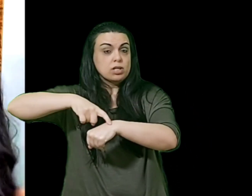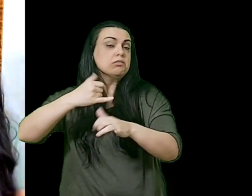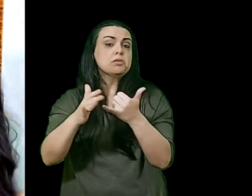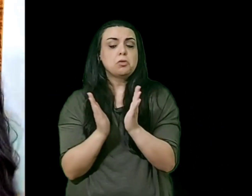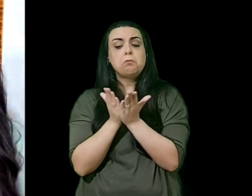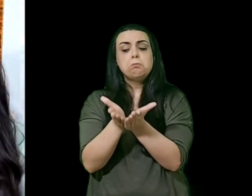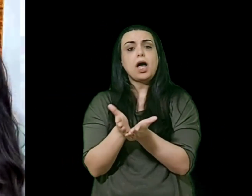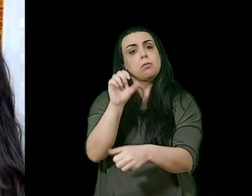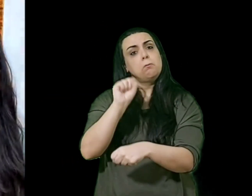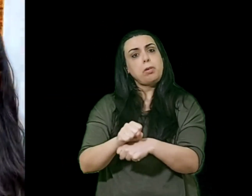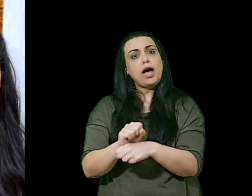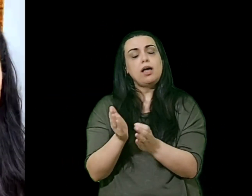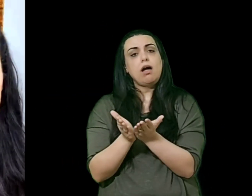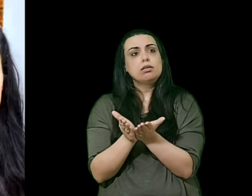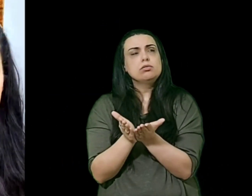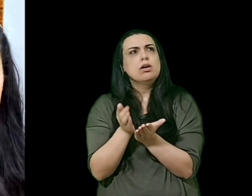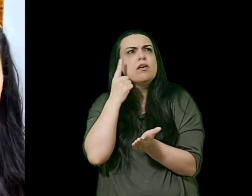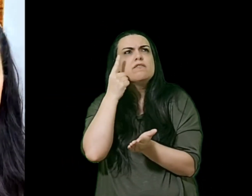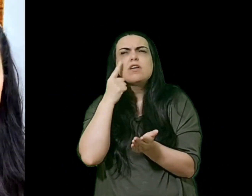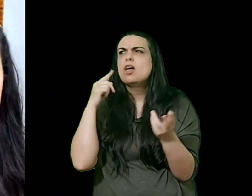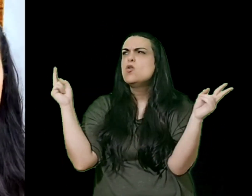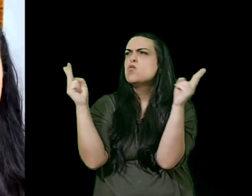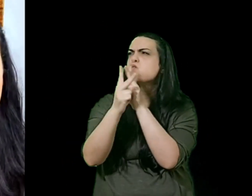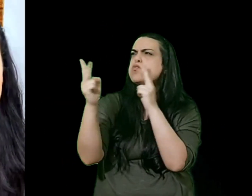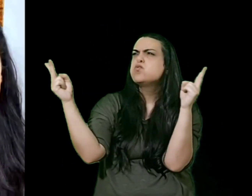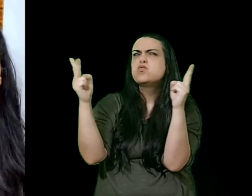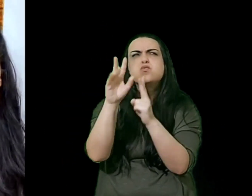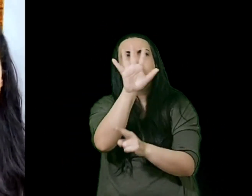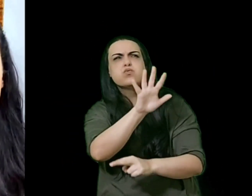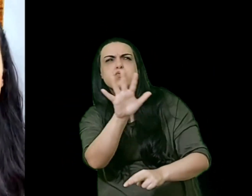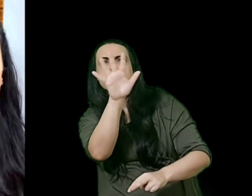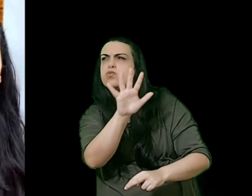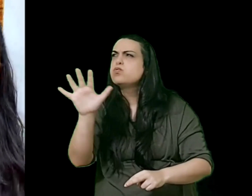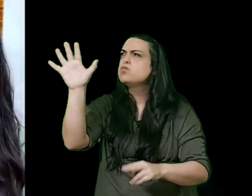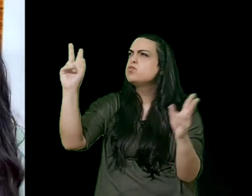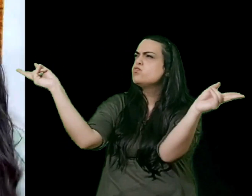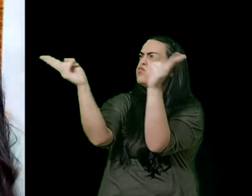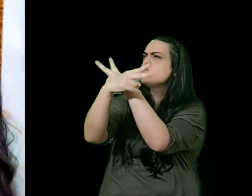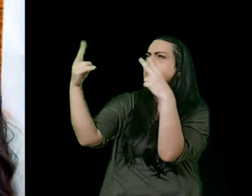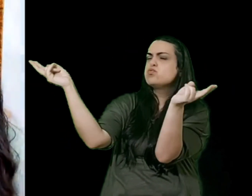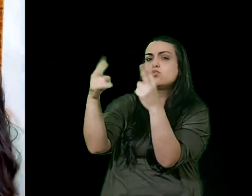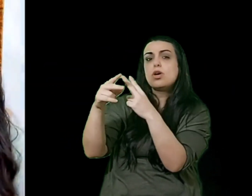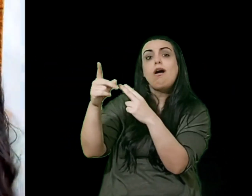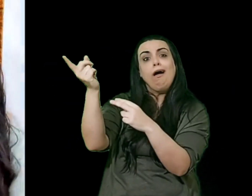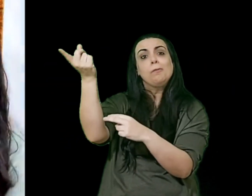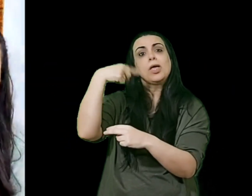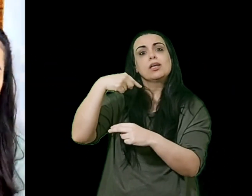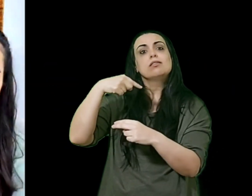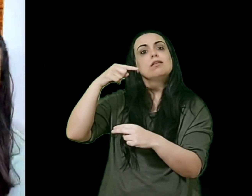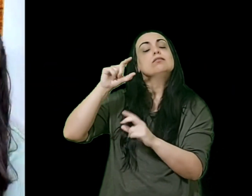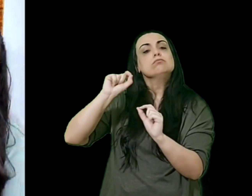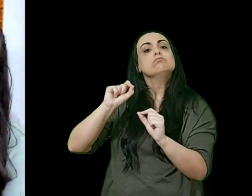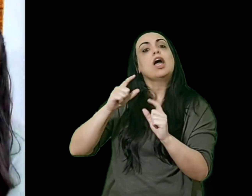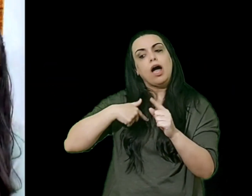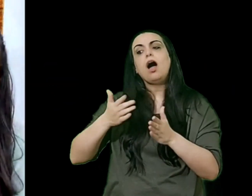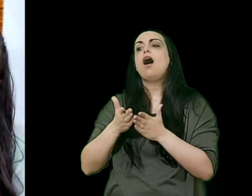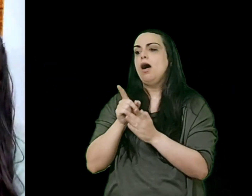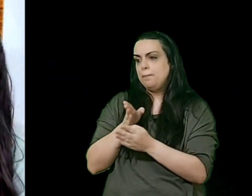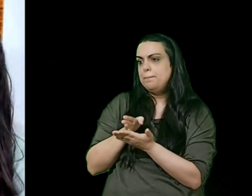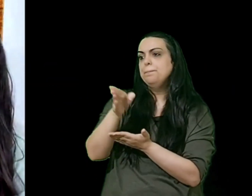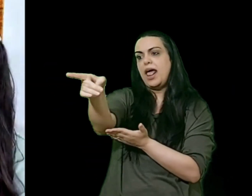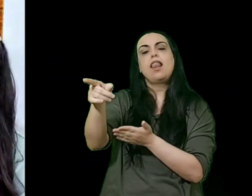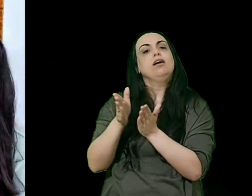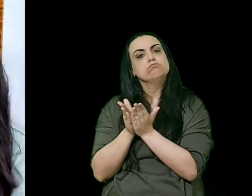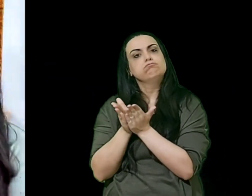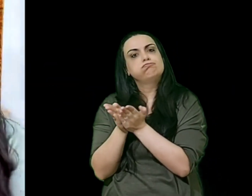e dependendo de para onde o vento está soprando, é ele que vai determinar para onde eu vou levar a minha mercadoria e a minha